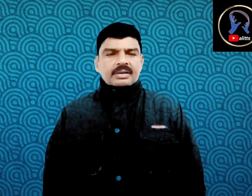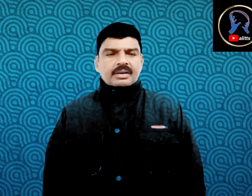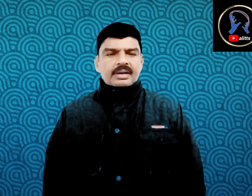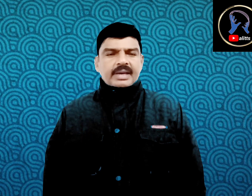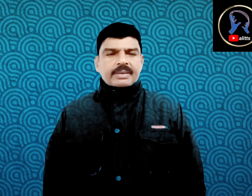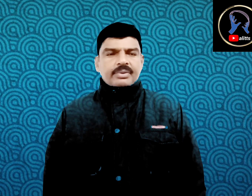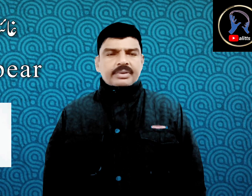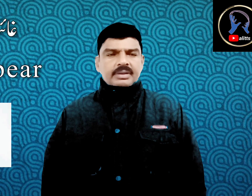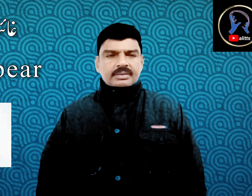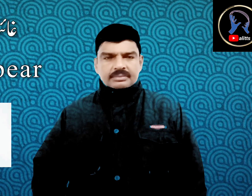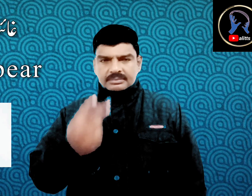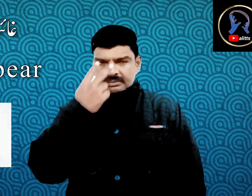गायब होना